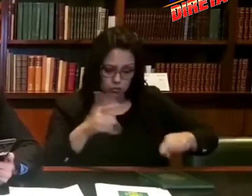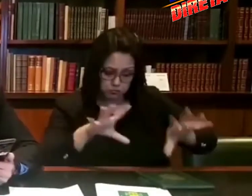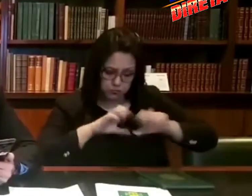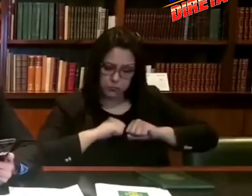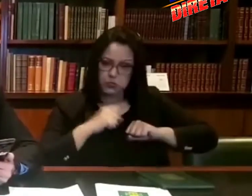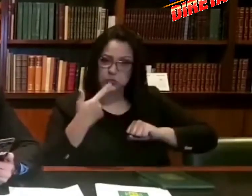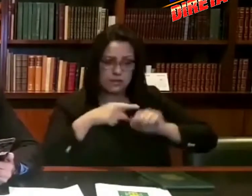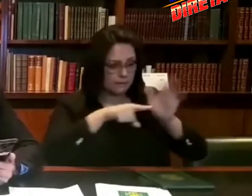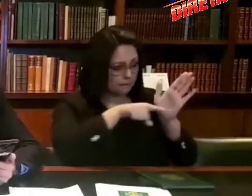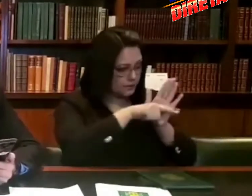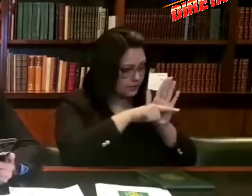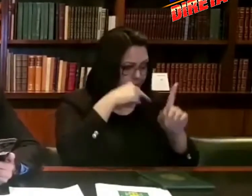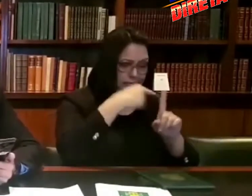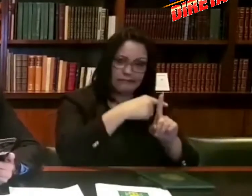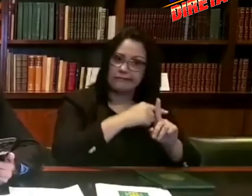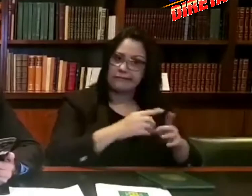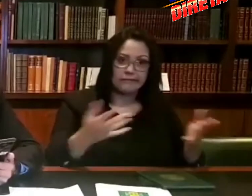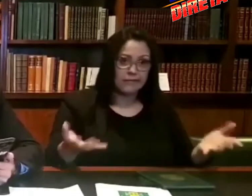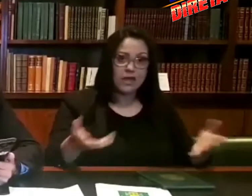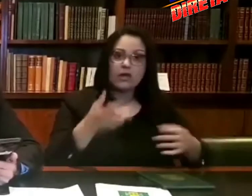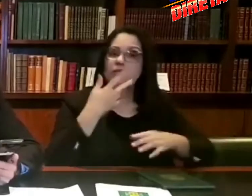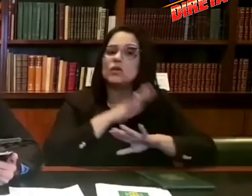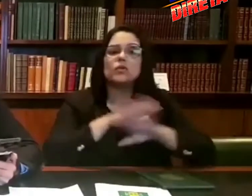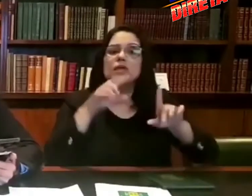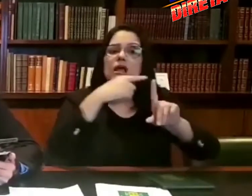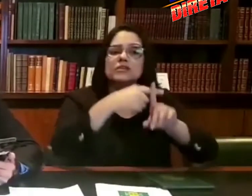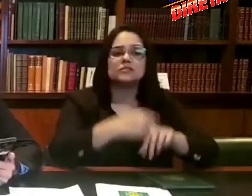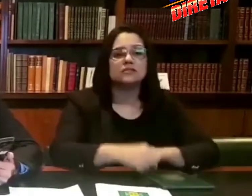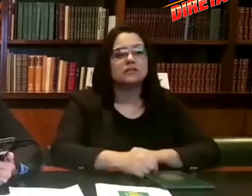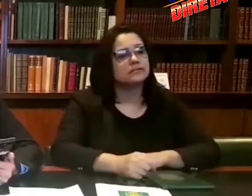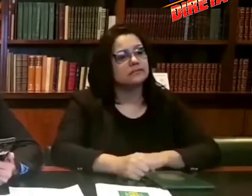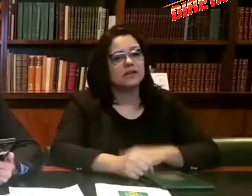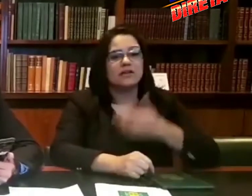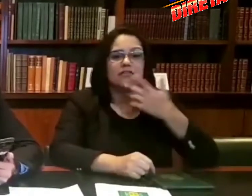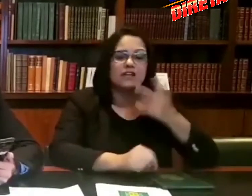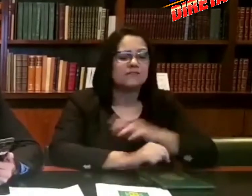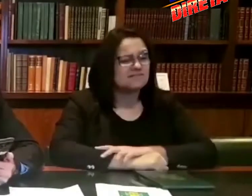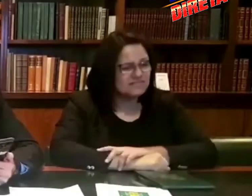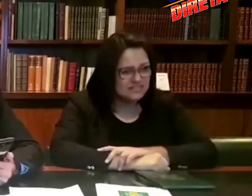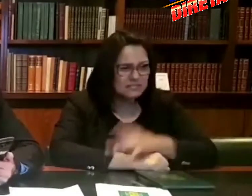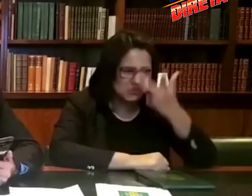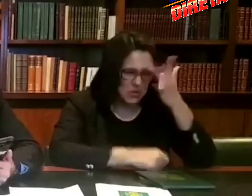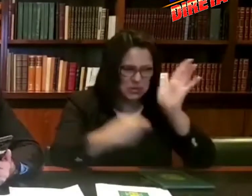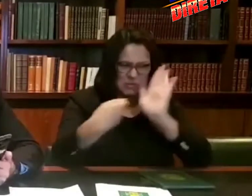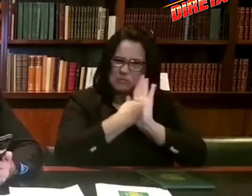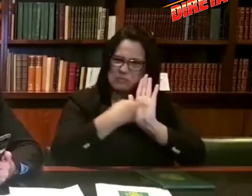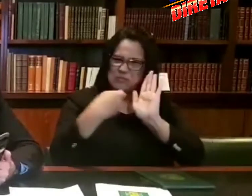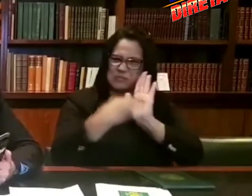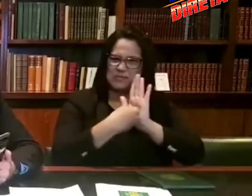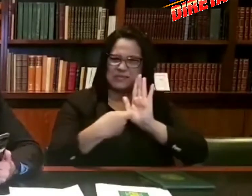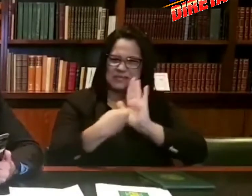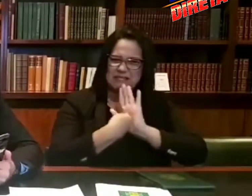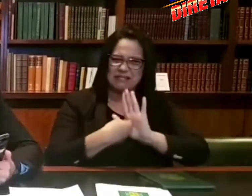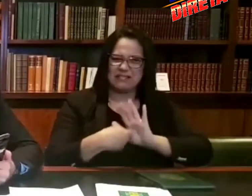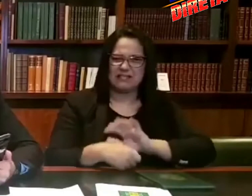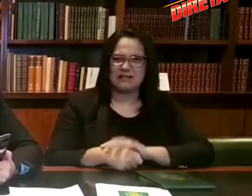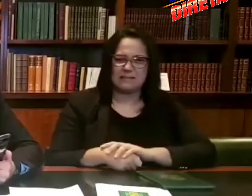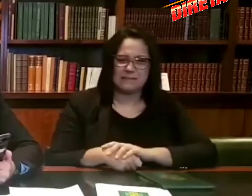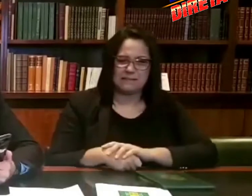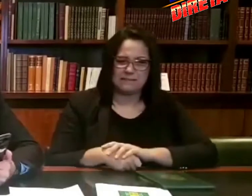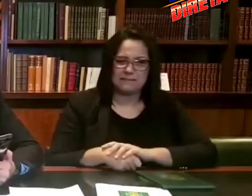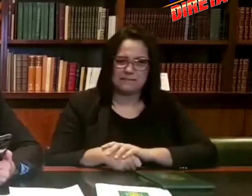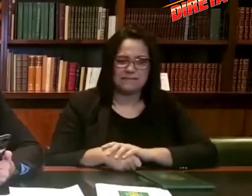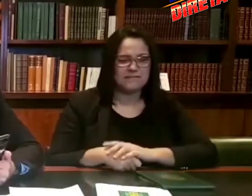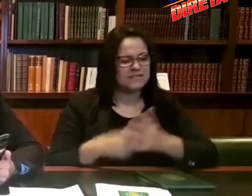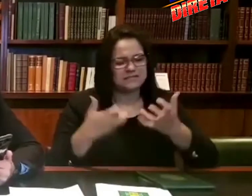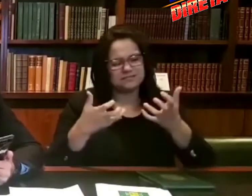Não resolvi não mostrar e dizer que estava negativo. Poder estar na justiça. Eu briguei na reta final, tá? Resolvemos